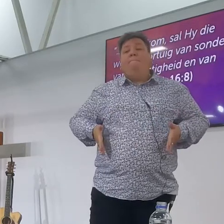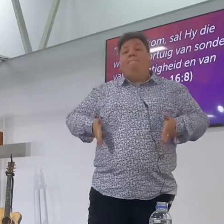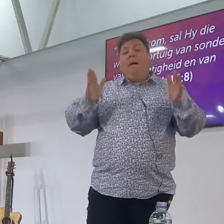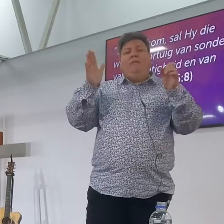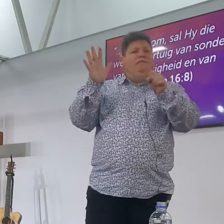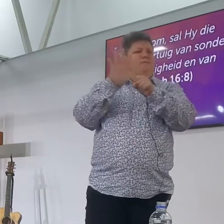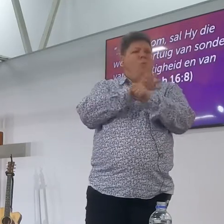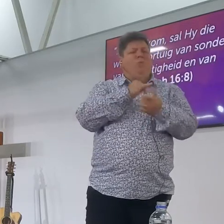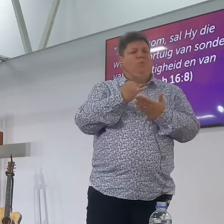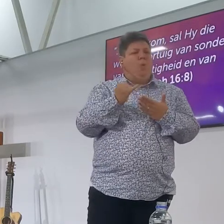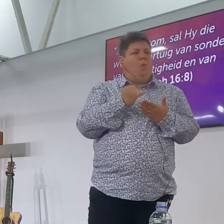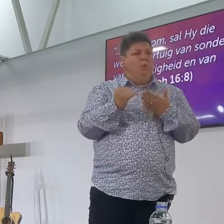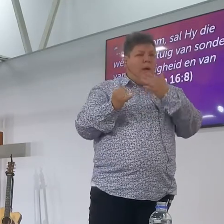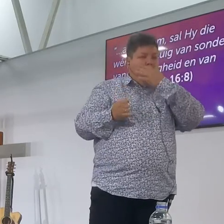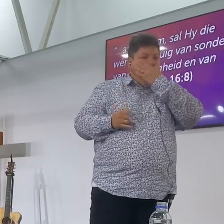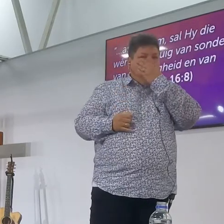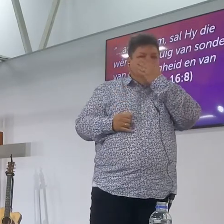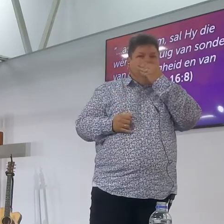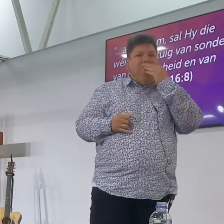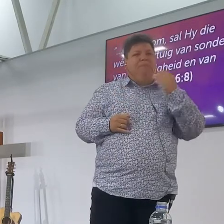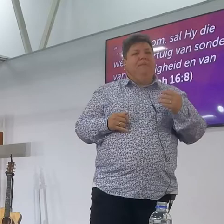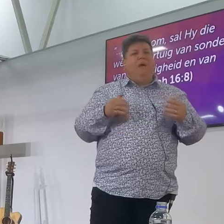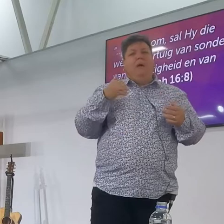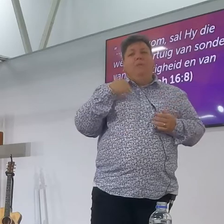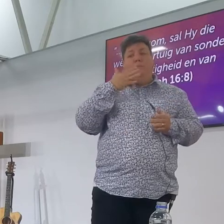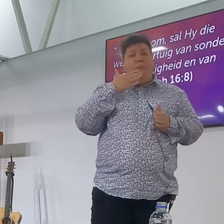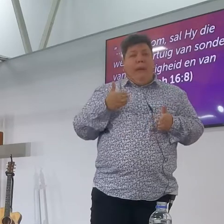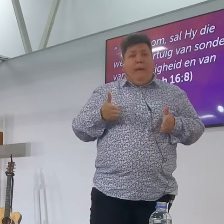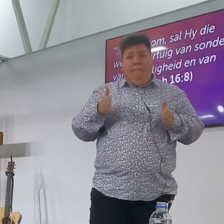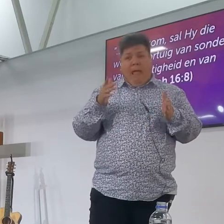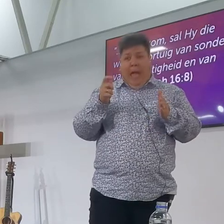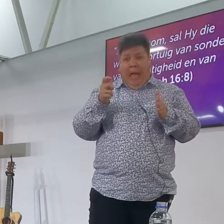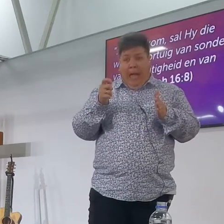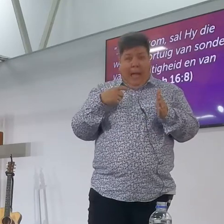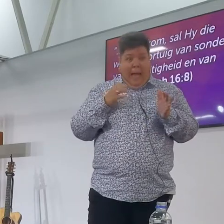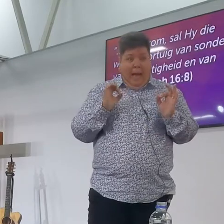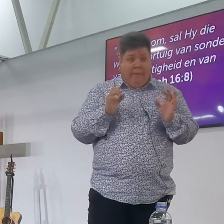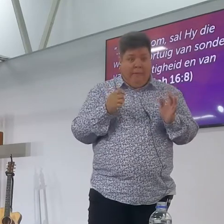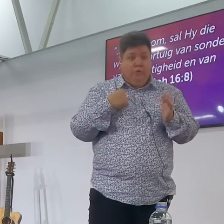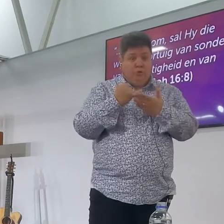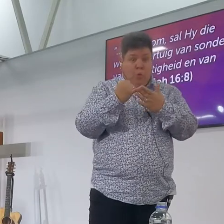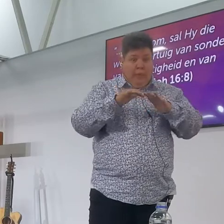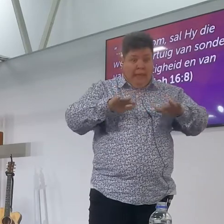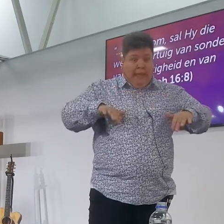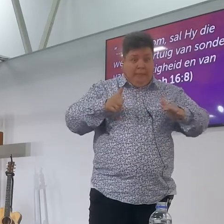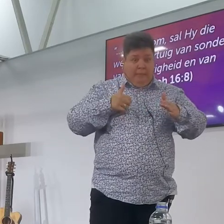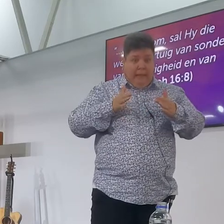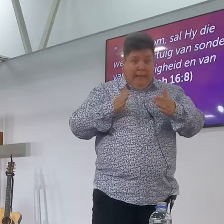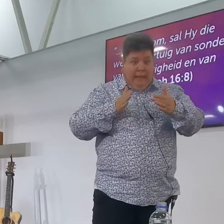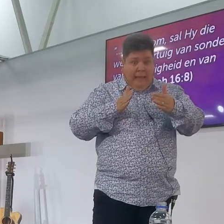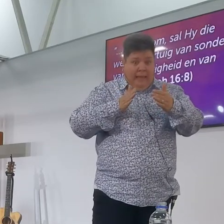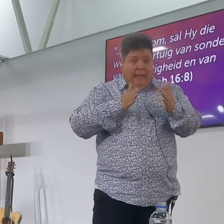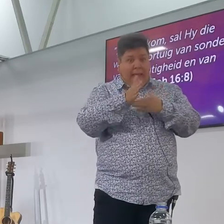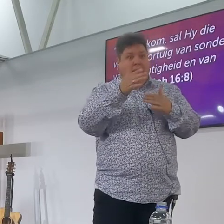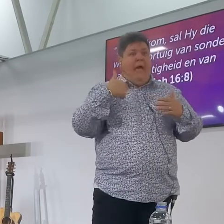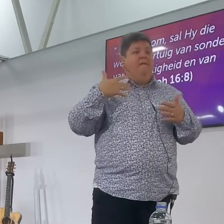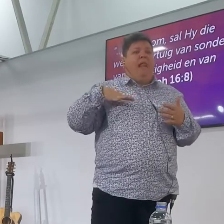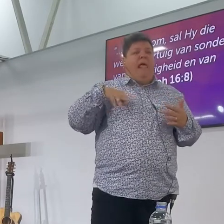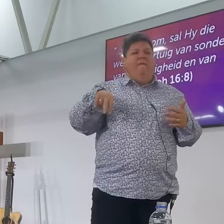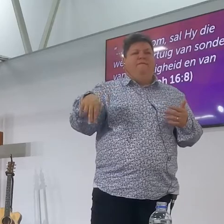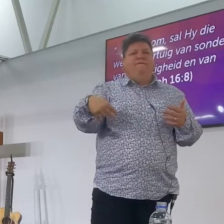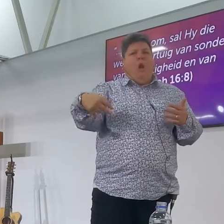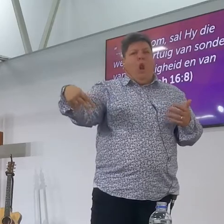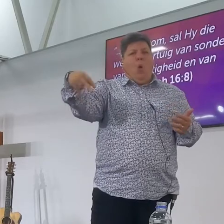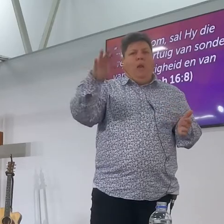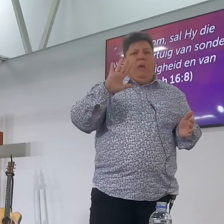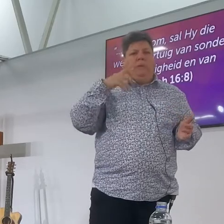sonde, weet so half en half, ek probeer die pad net reg stap, dat ek daarom nou nie, jy weet, moet begin wonder of ek verlore is, nie, jy weet, ek moet